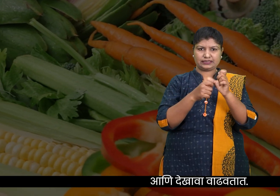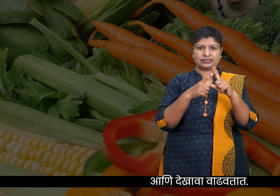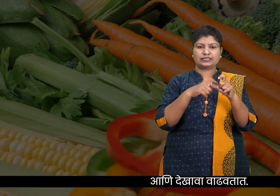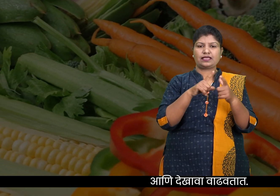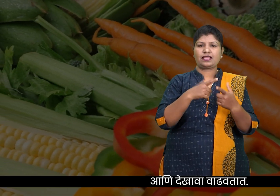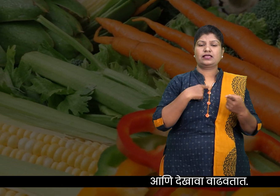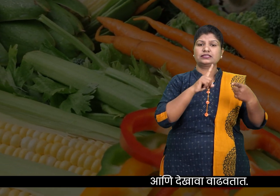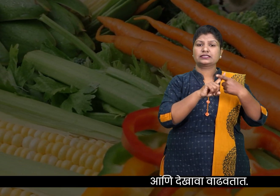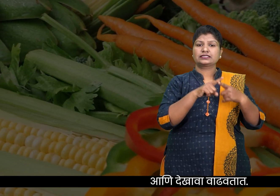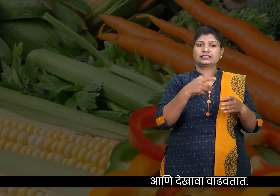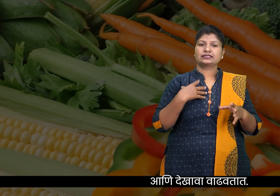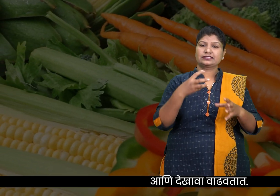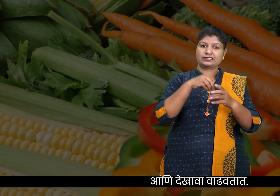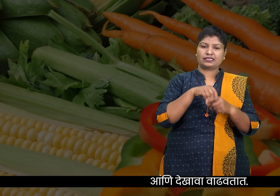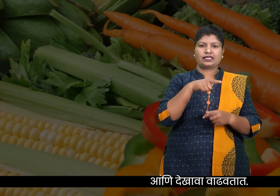आणि देखावा वाढवतात.